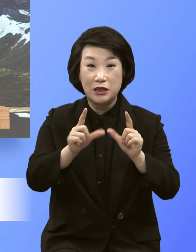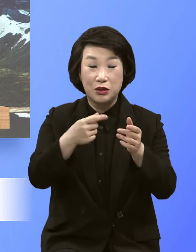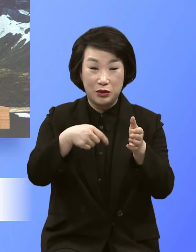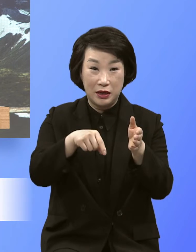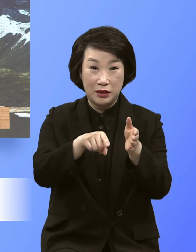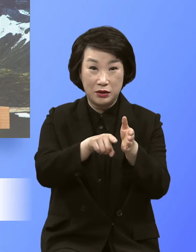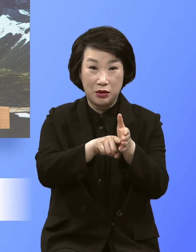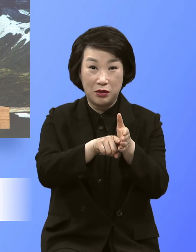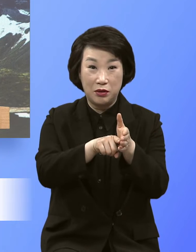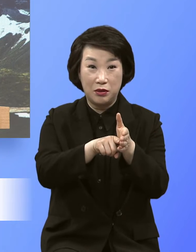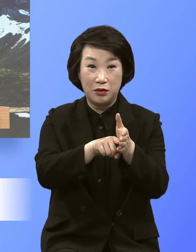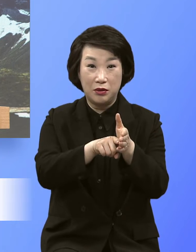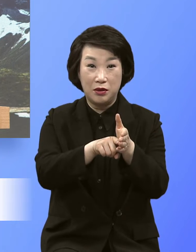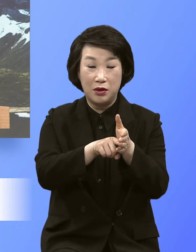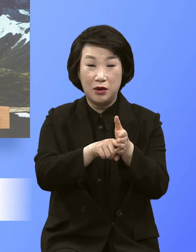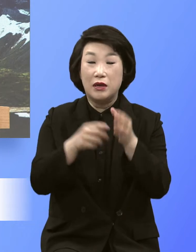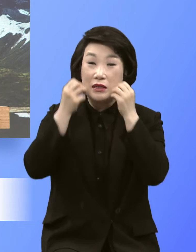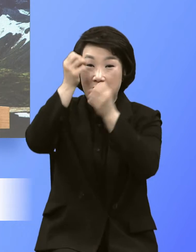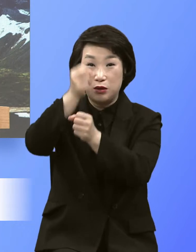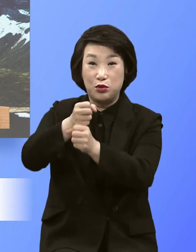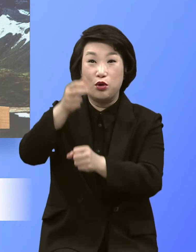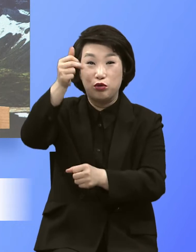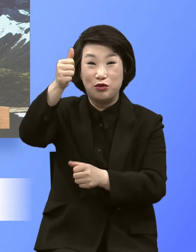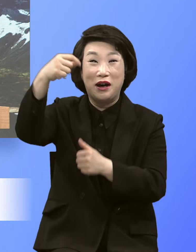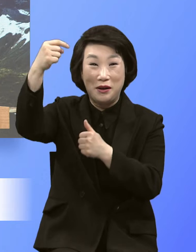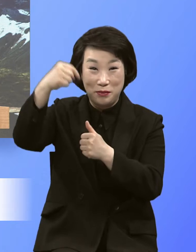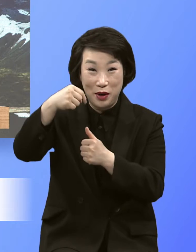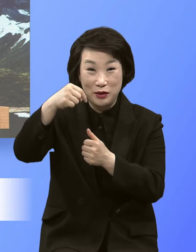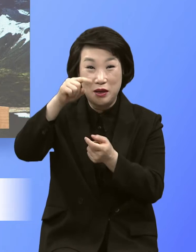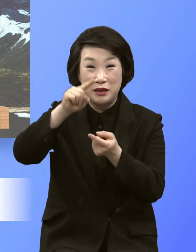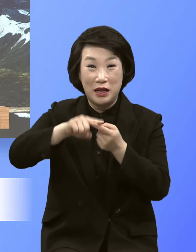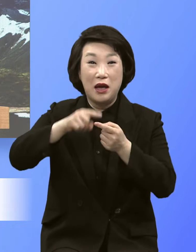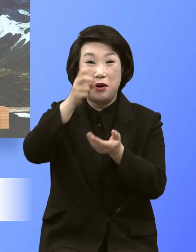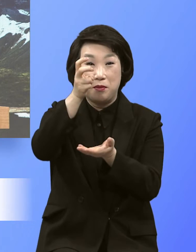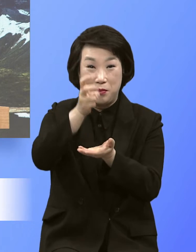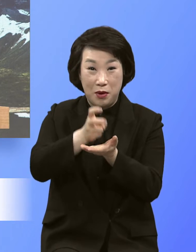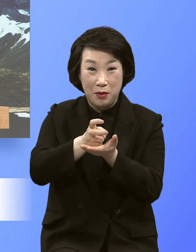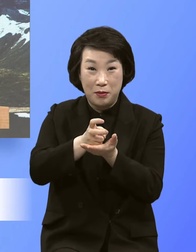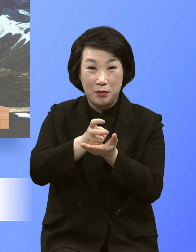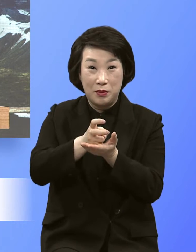위하여서 주물주가 명령하신 질서를